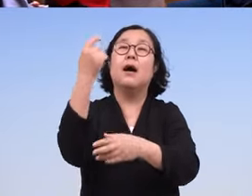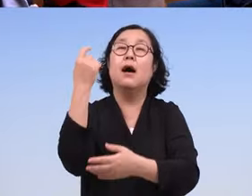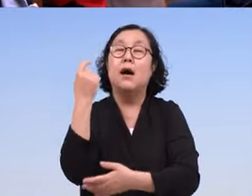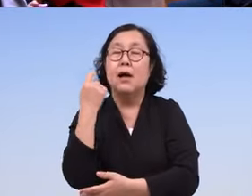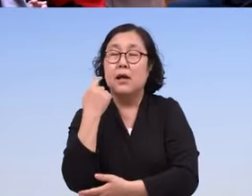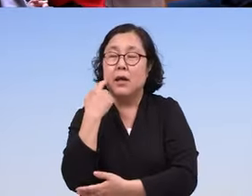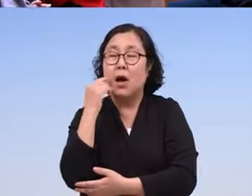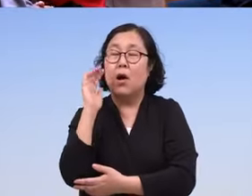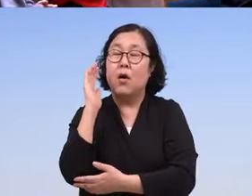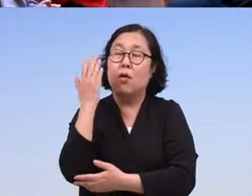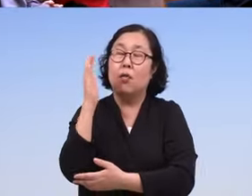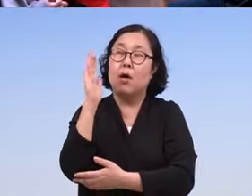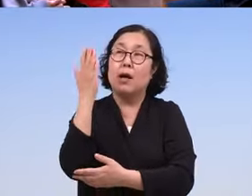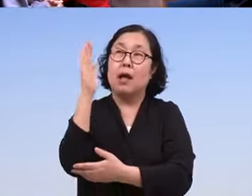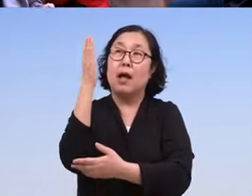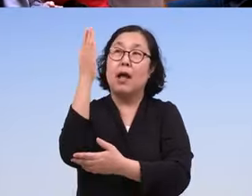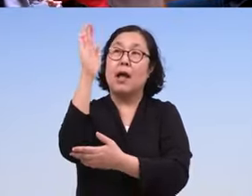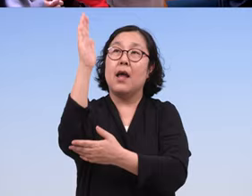영광의 왕이시라.